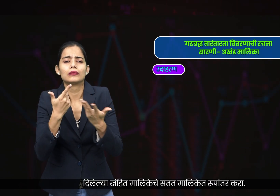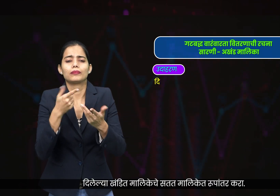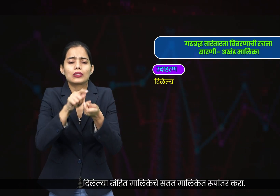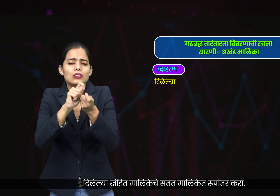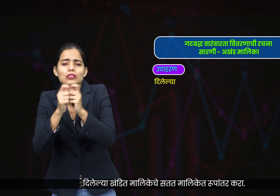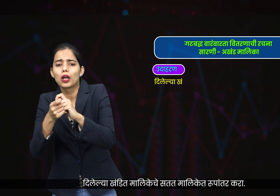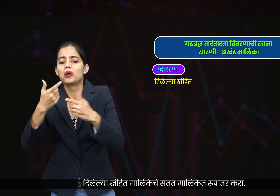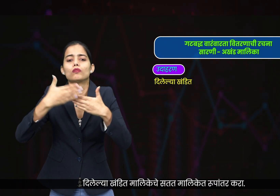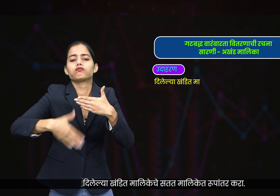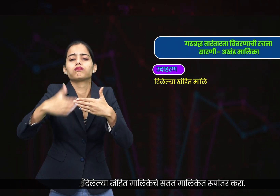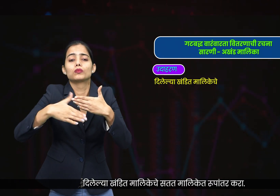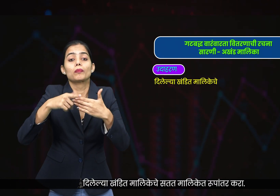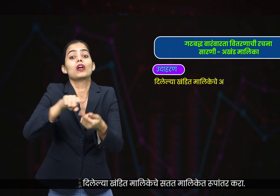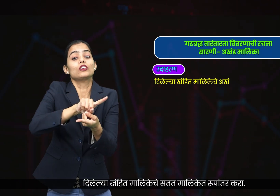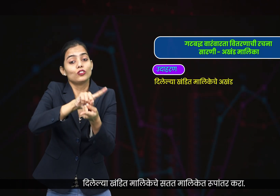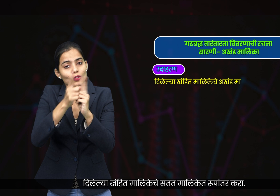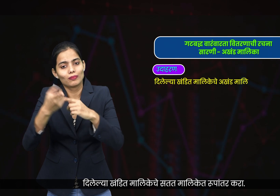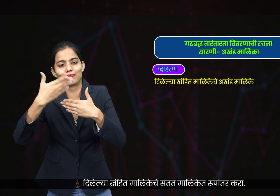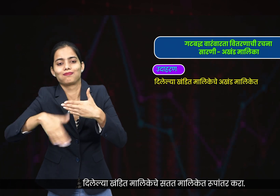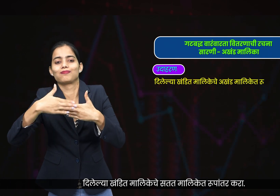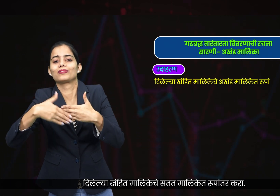दिलेल्या खंडित मालिकेचे सतत मालिकेत रूपांतर करा.